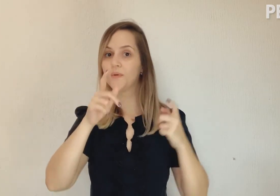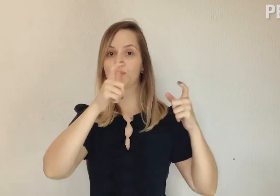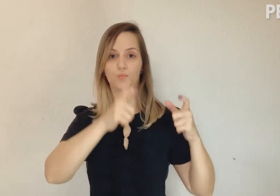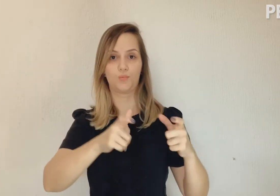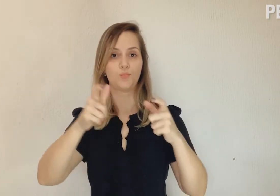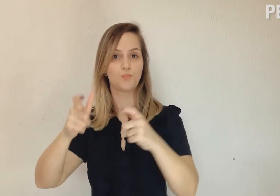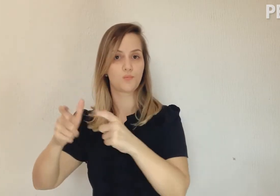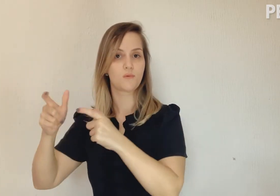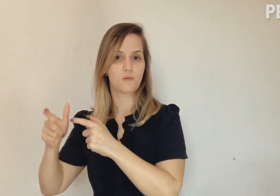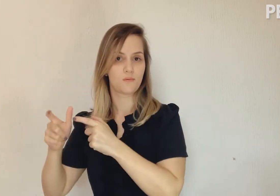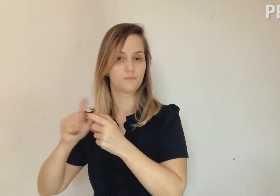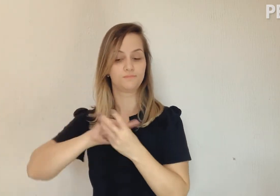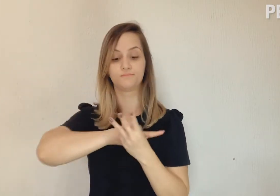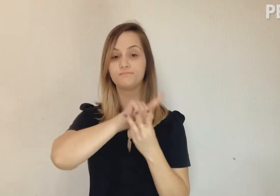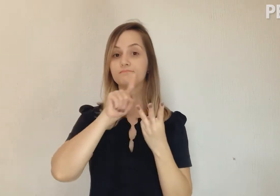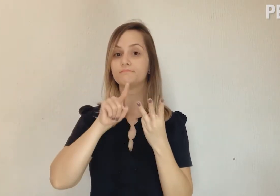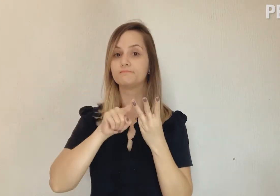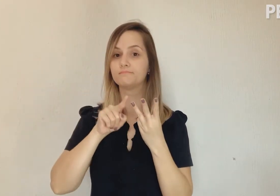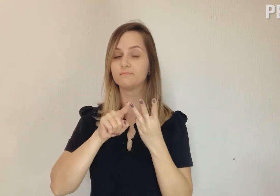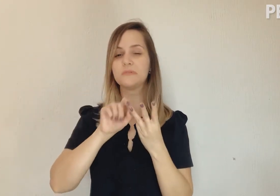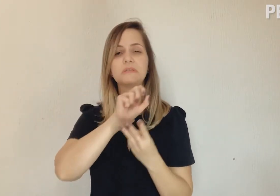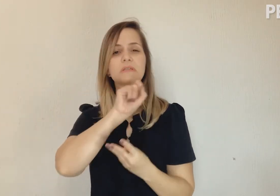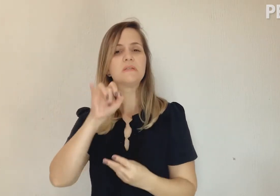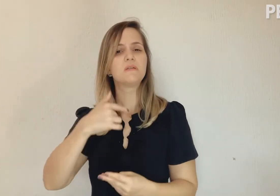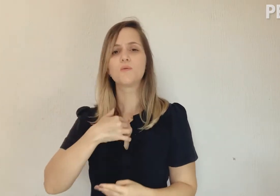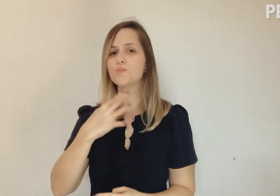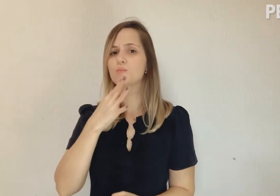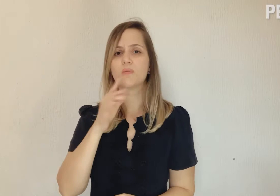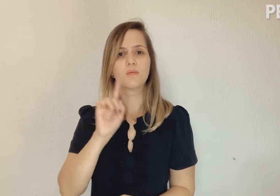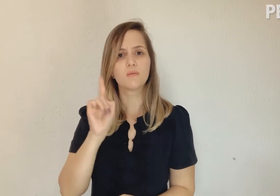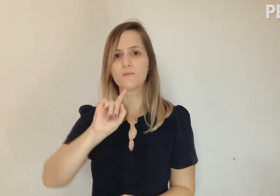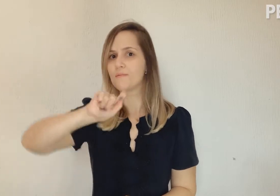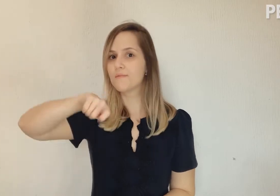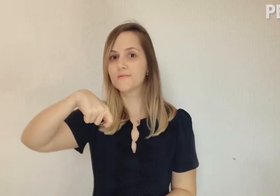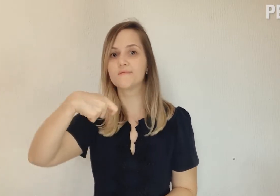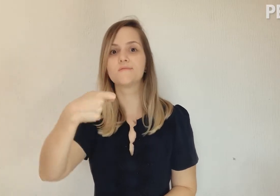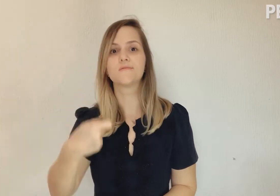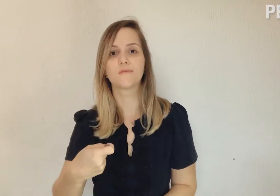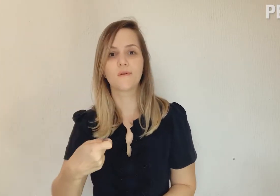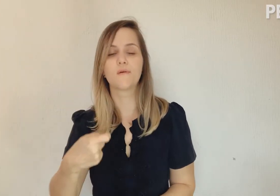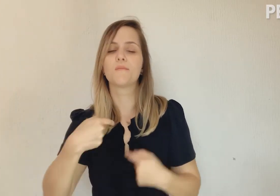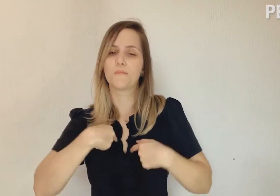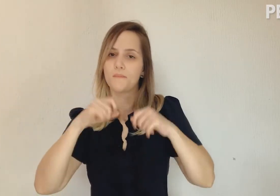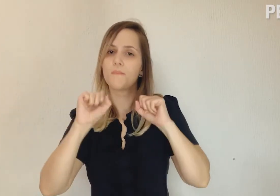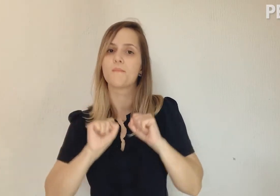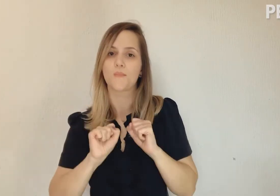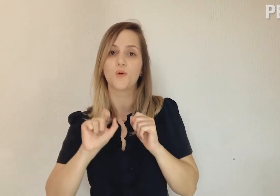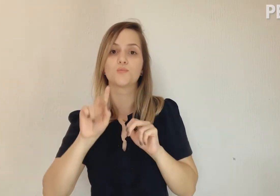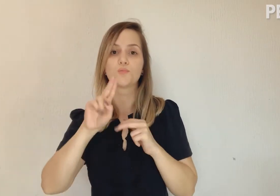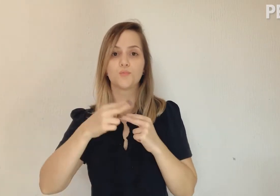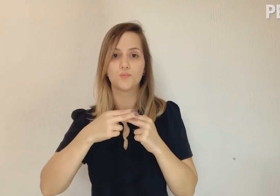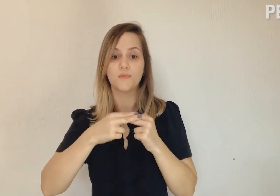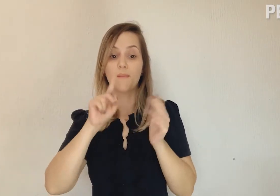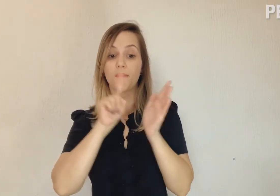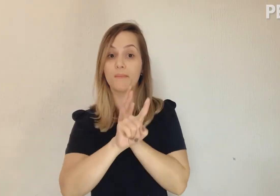usa o alfabeto para indicar nomes de pessoas, de lugares ou quando você não conhece algum